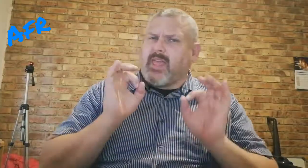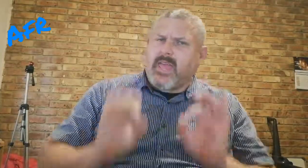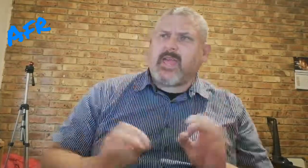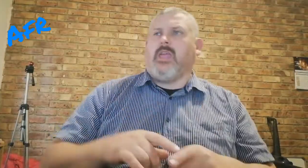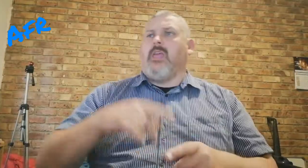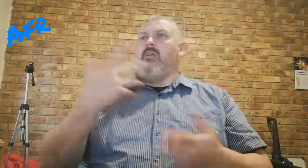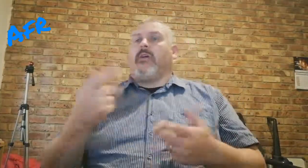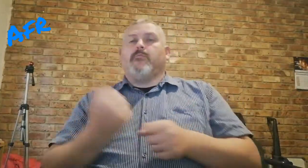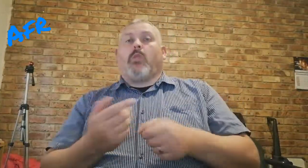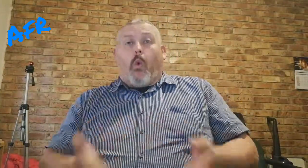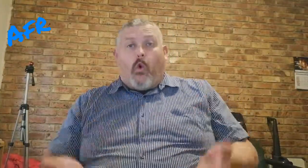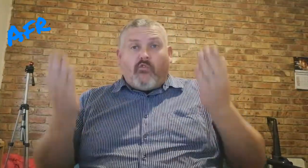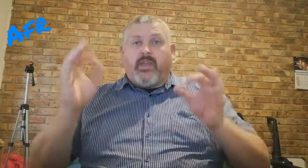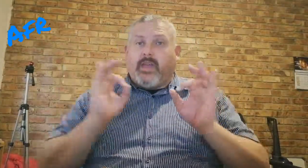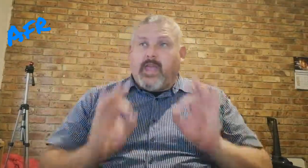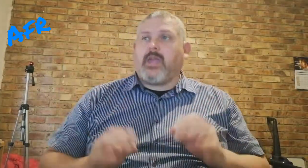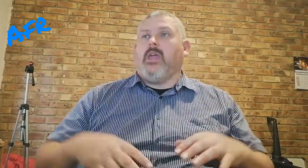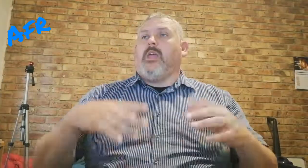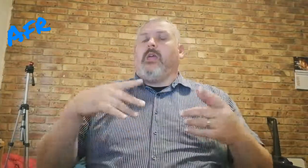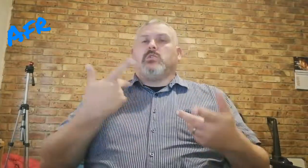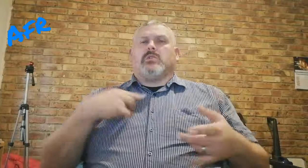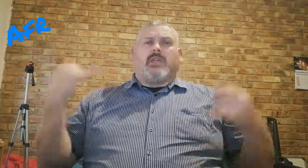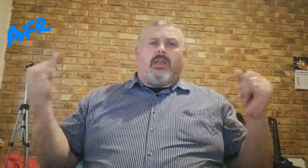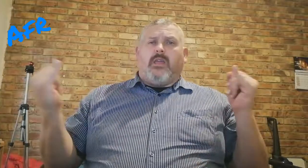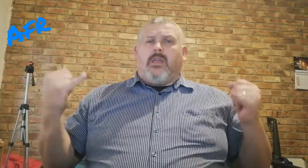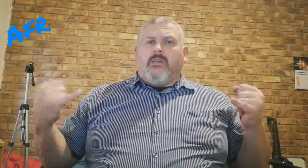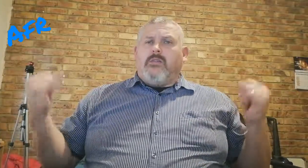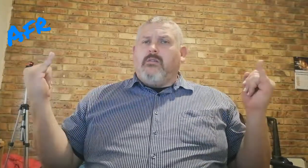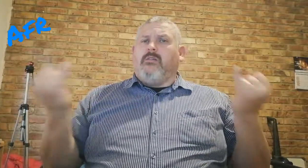eten her, wat moet offer her, soos